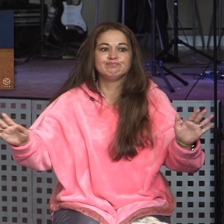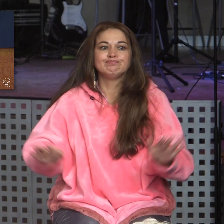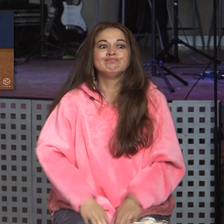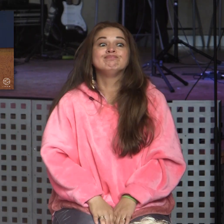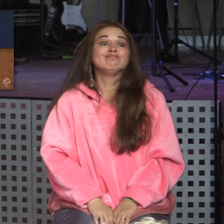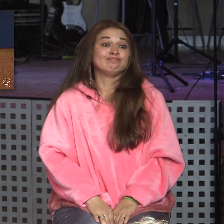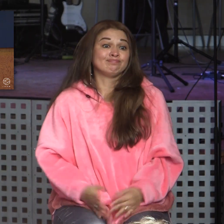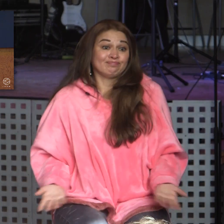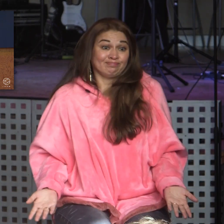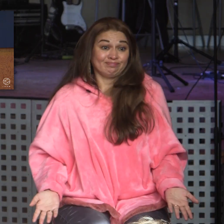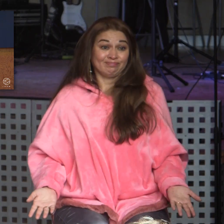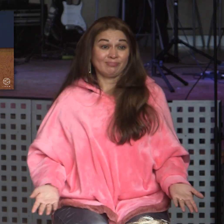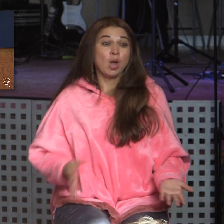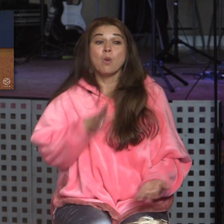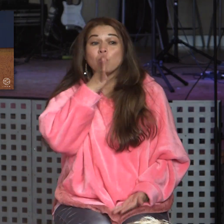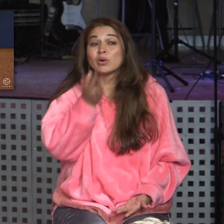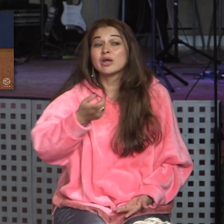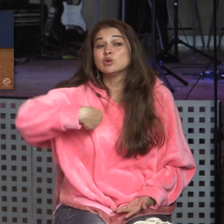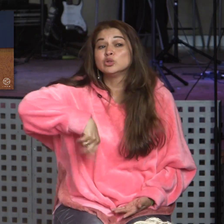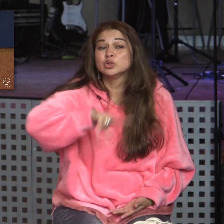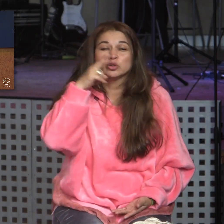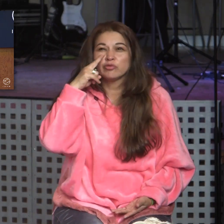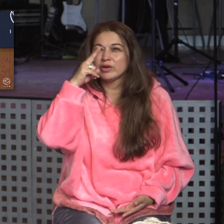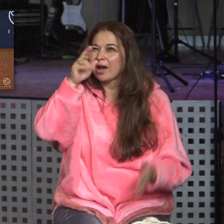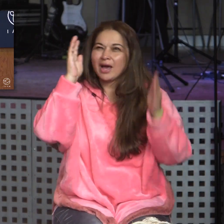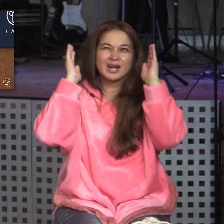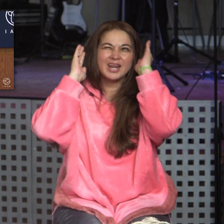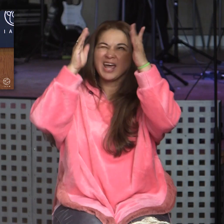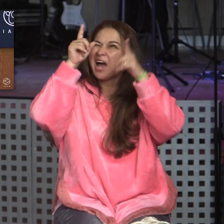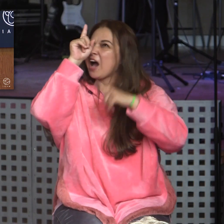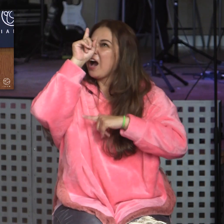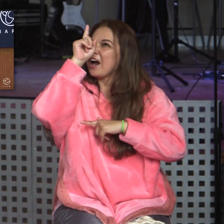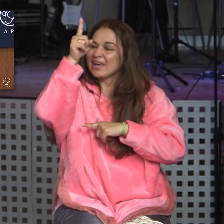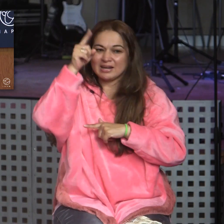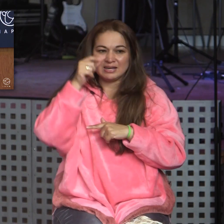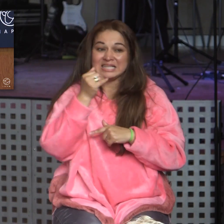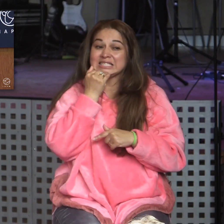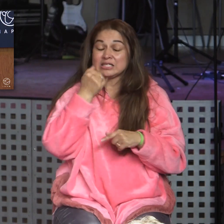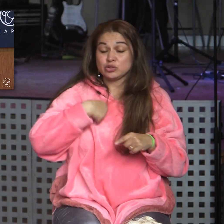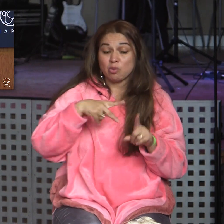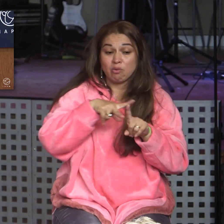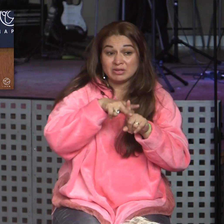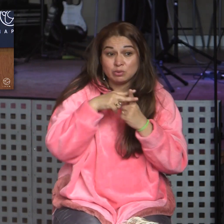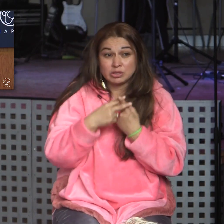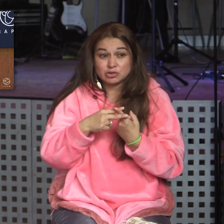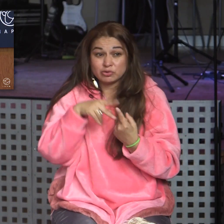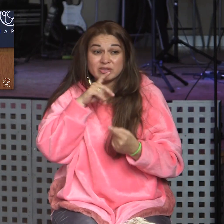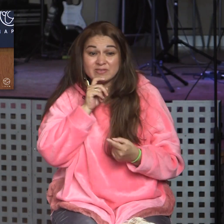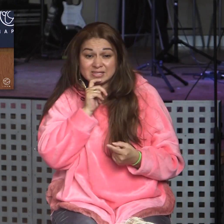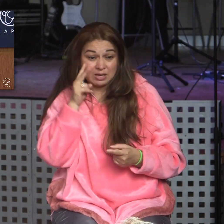ojos, y a ver, el fuerte viento, el viento que yo sepa no se ve.